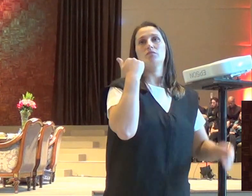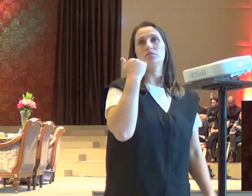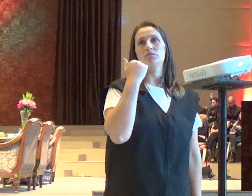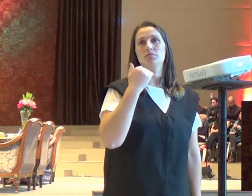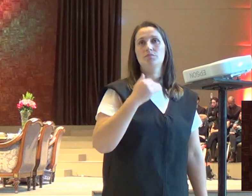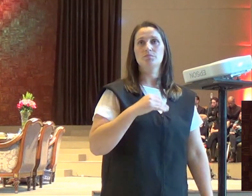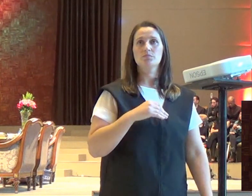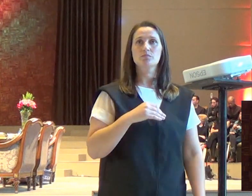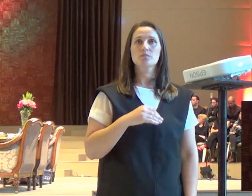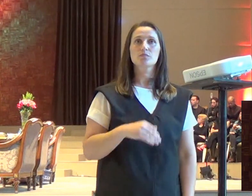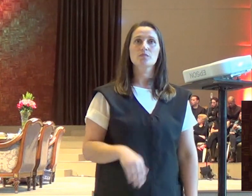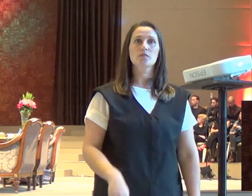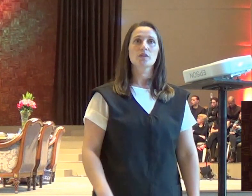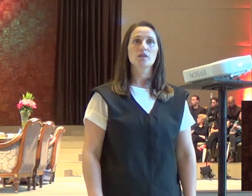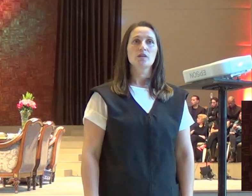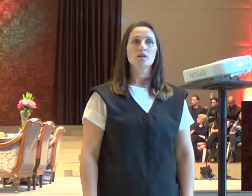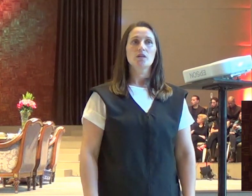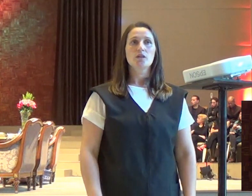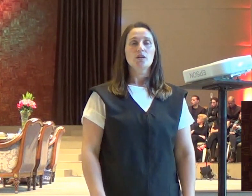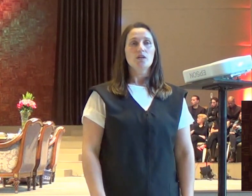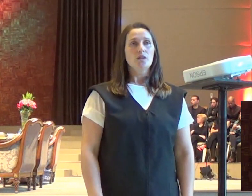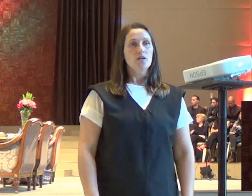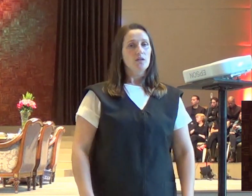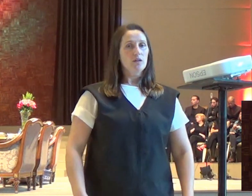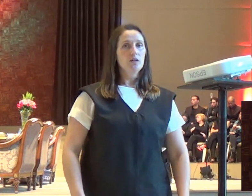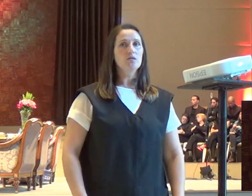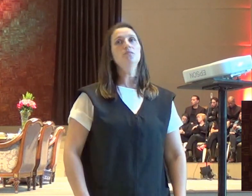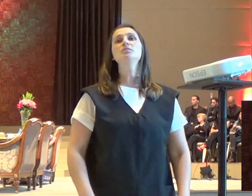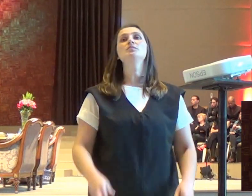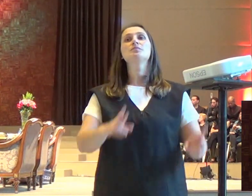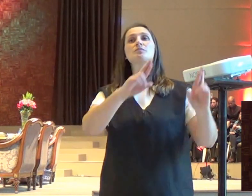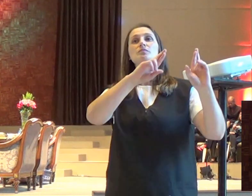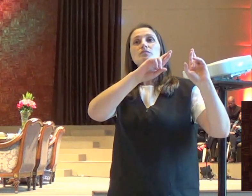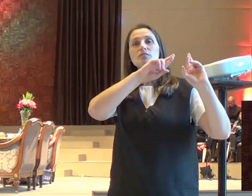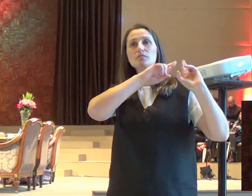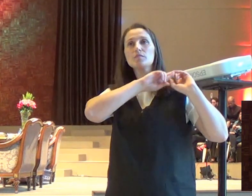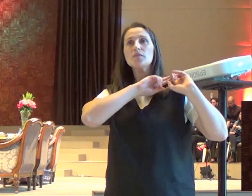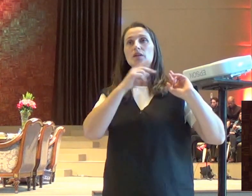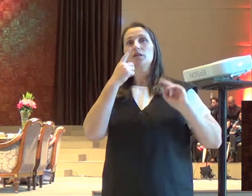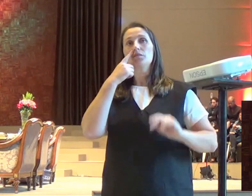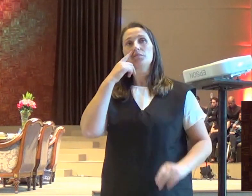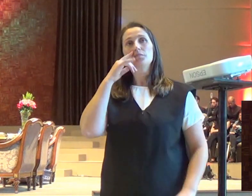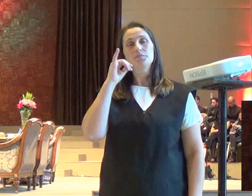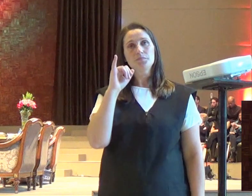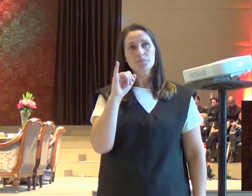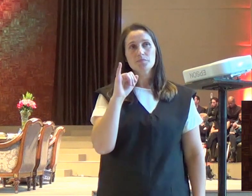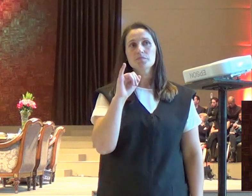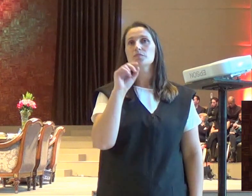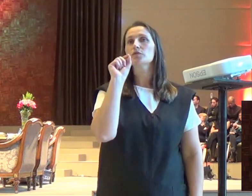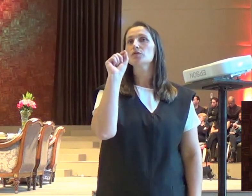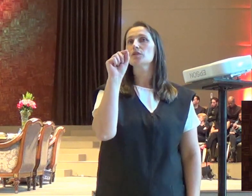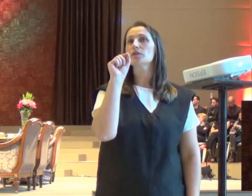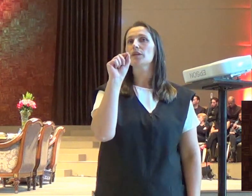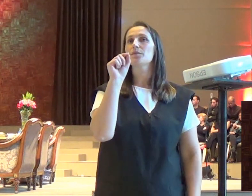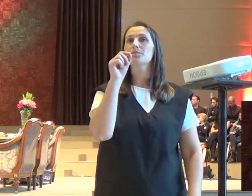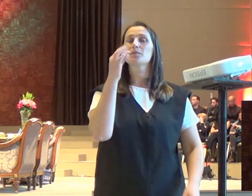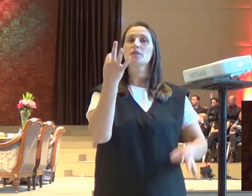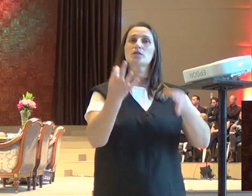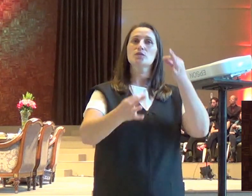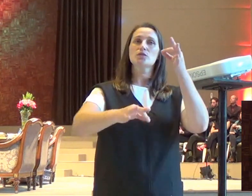o próximo aspecto da paternidade tão importante é o senso de